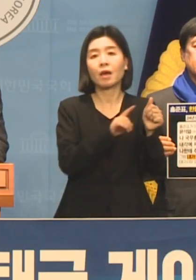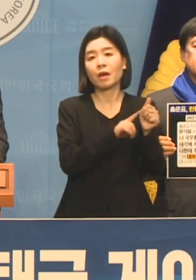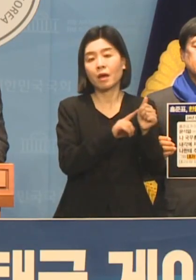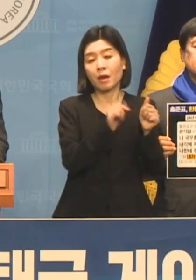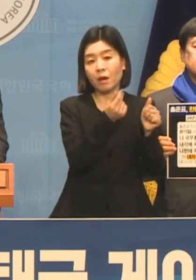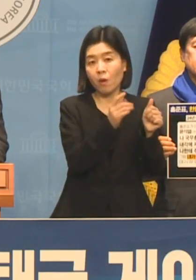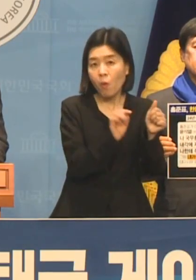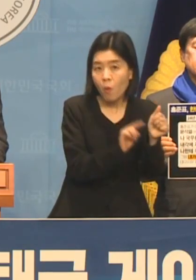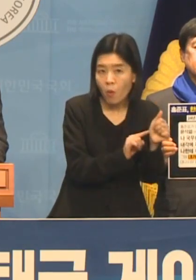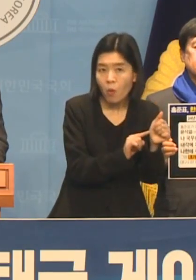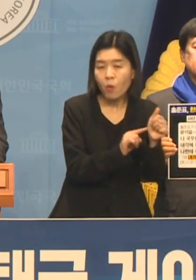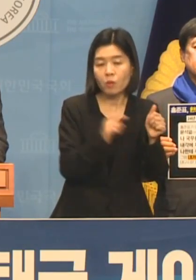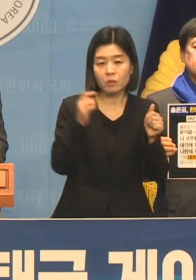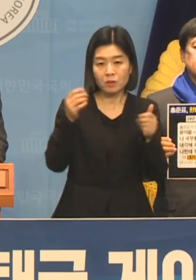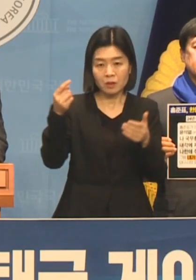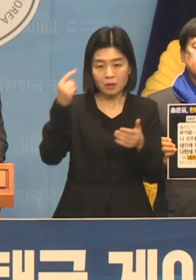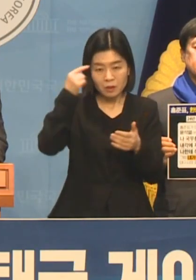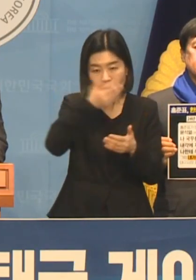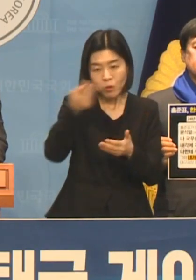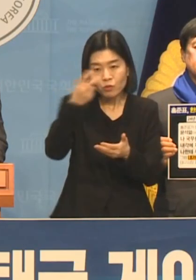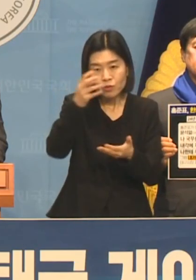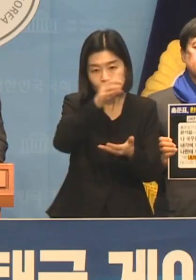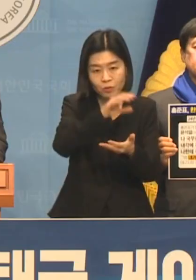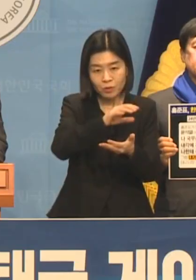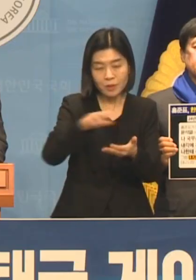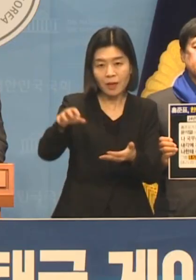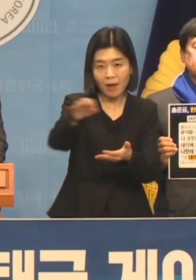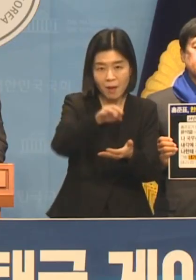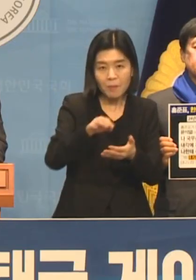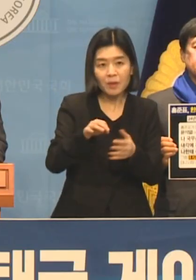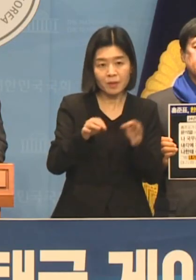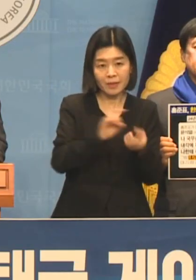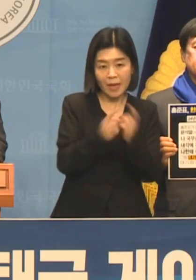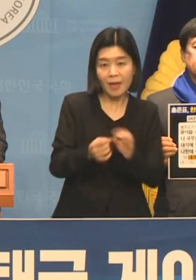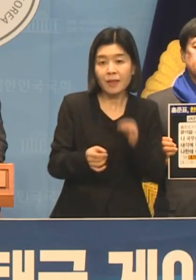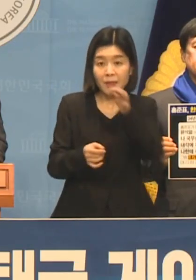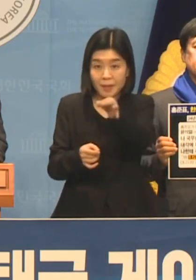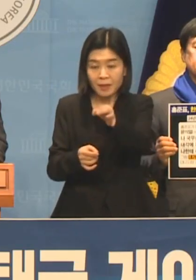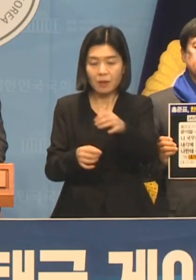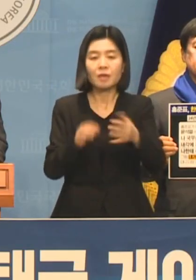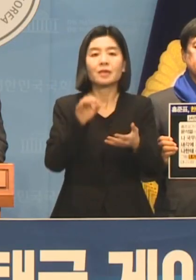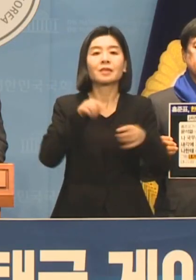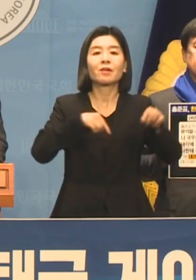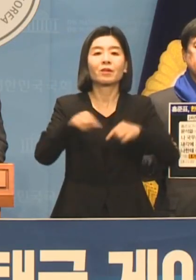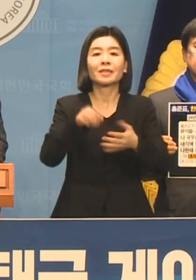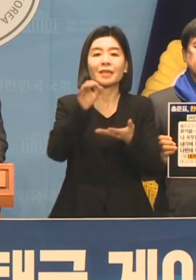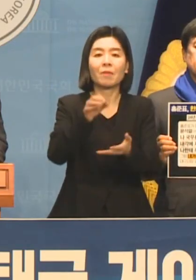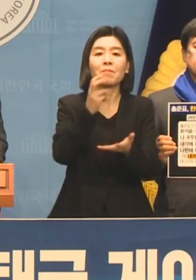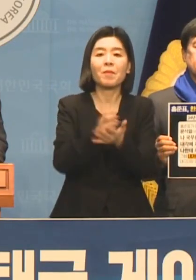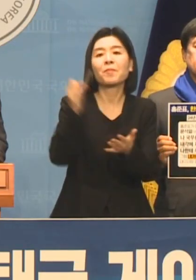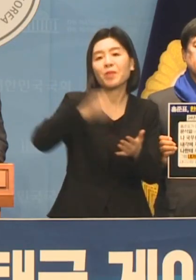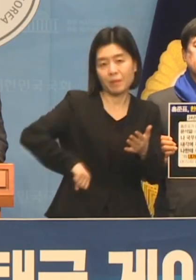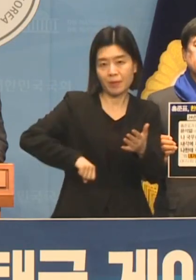대납 비용 대납은 정치자금법 위반, 측근의 불법